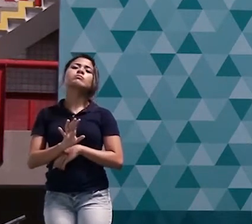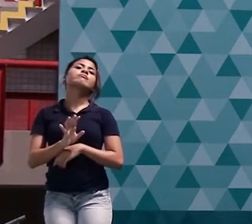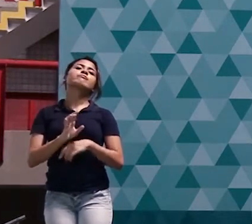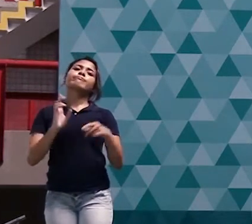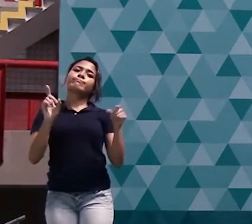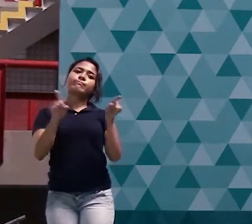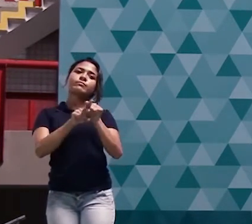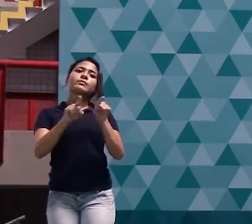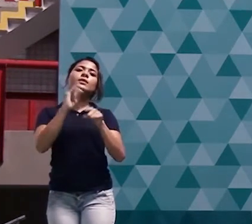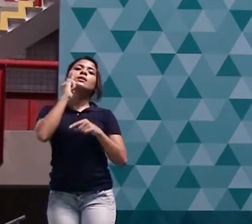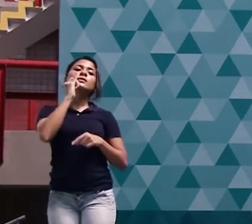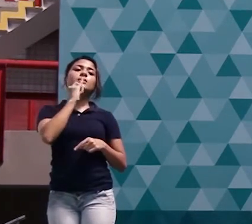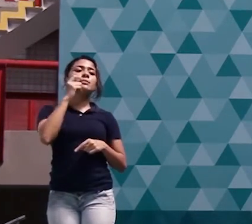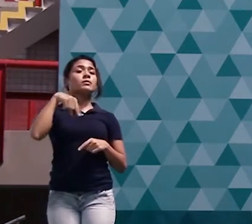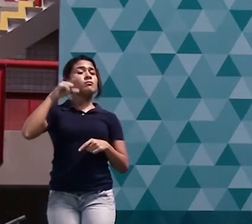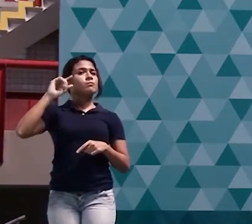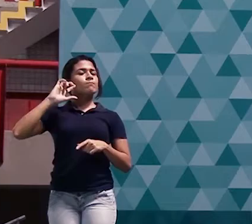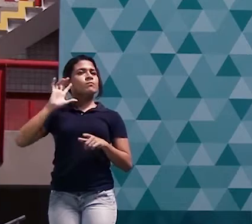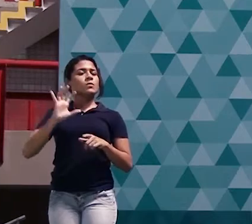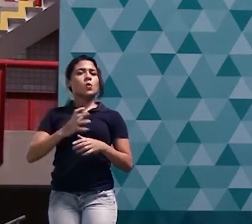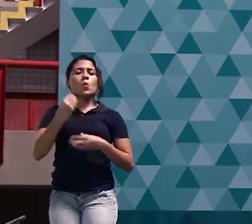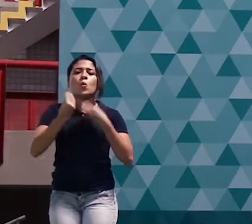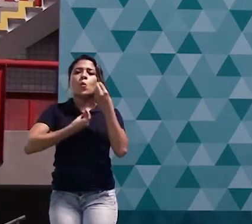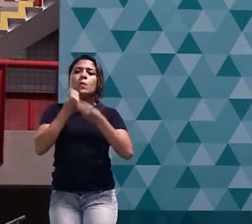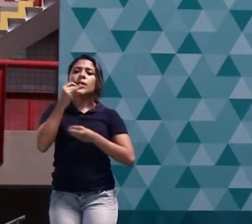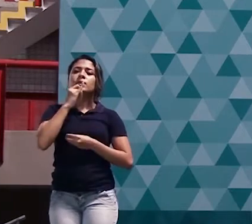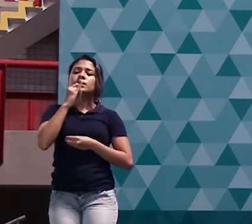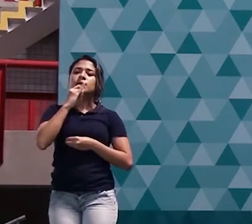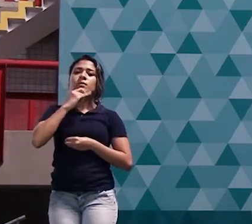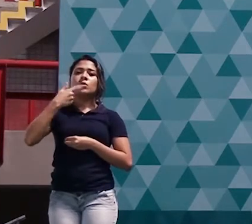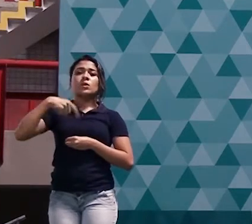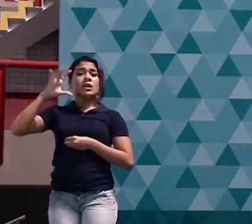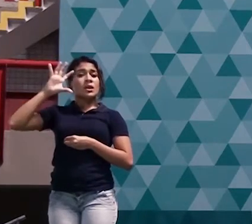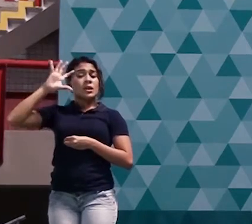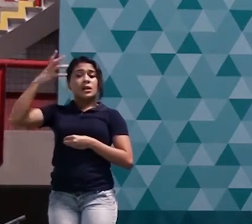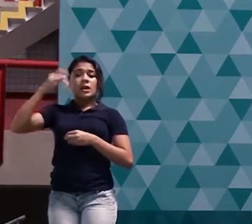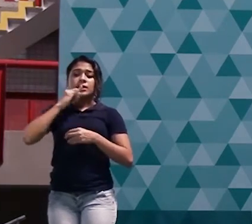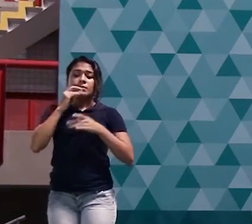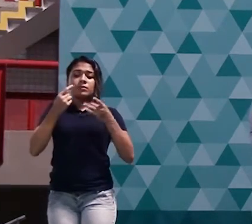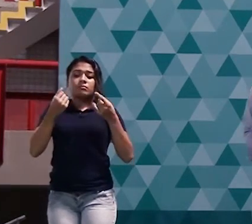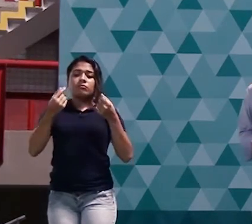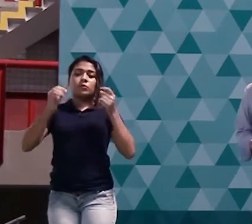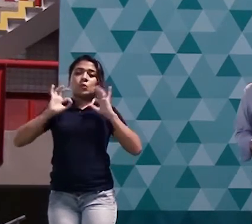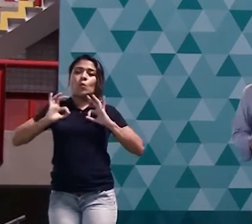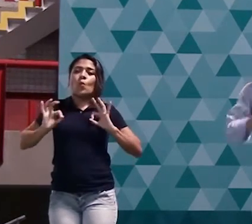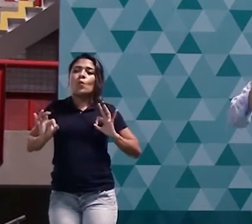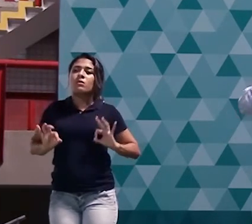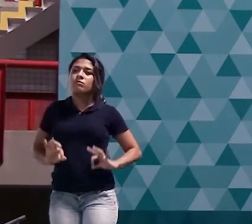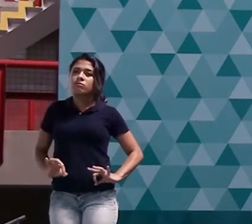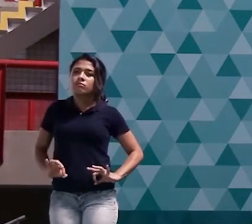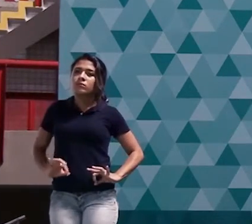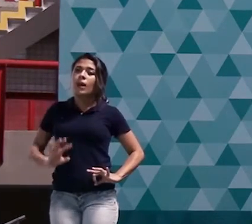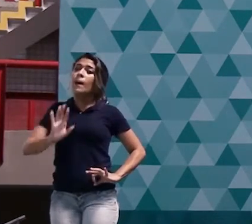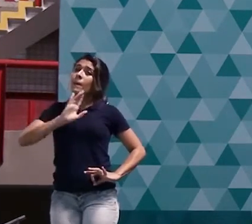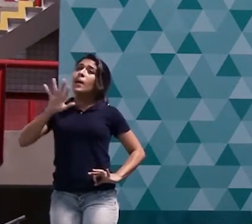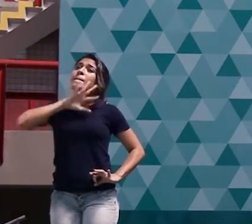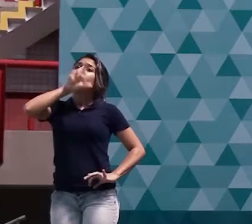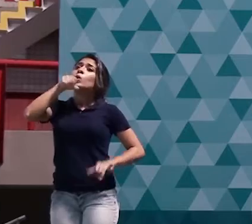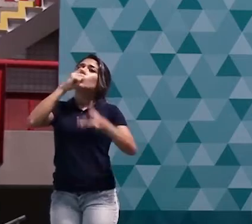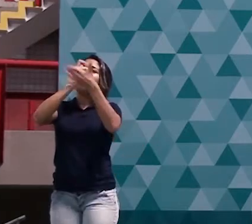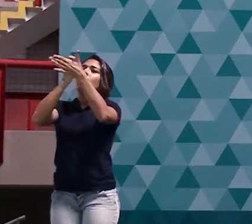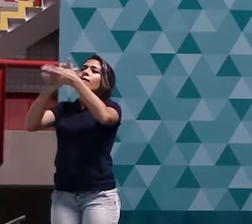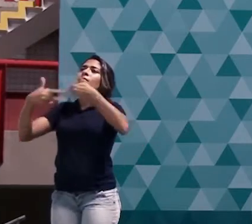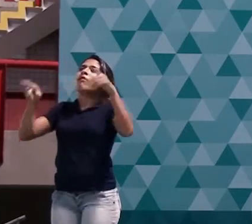o governo ainda aumenta os impostos? Tu já está liso e ainda tem mais imposto para